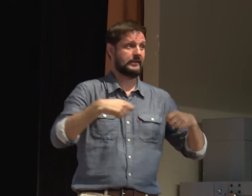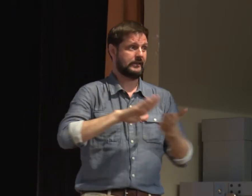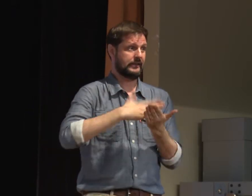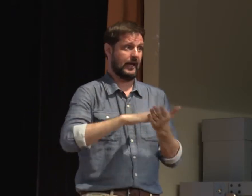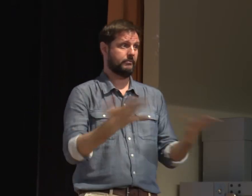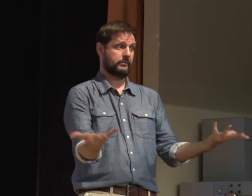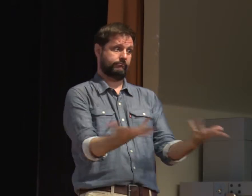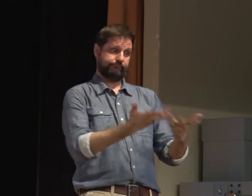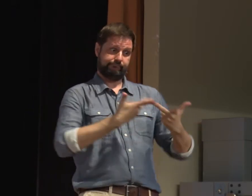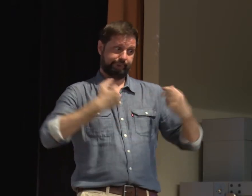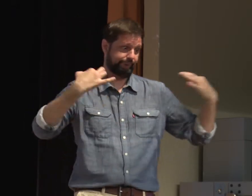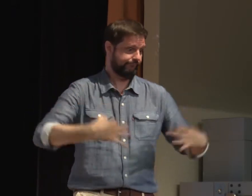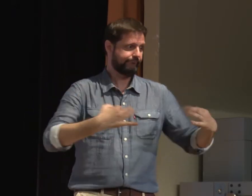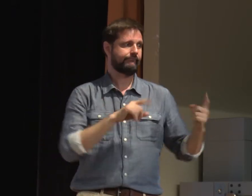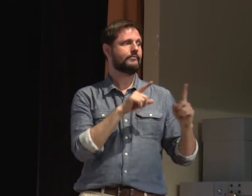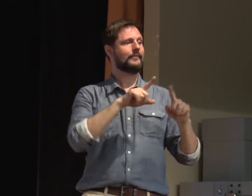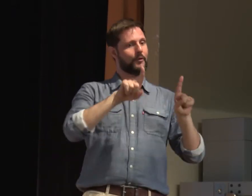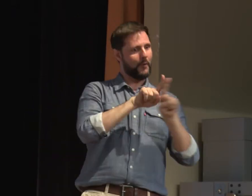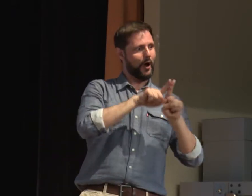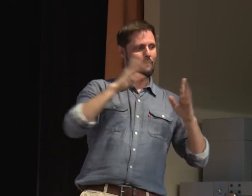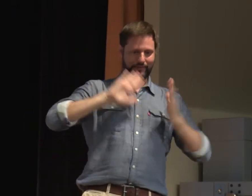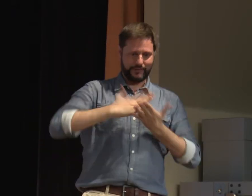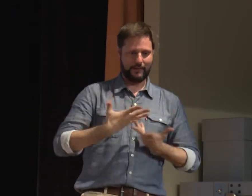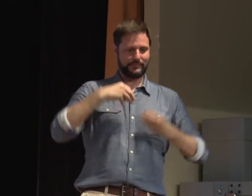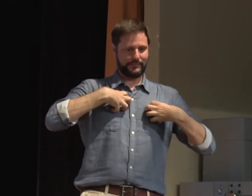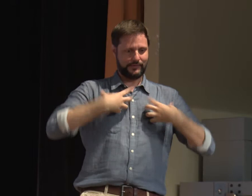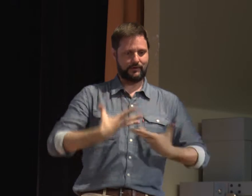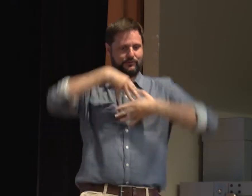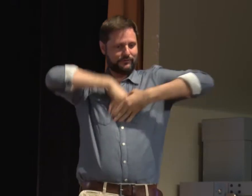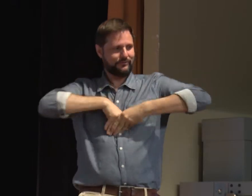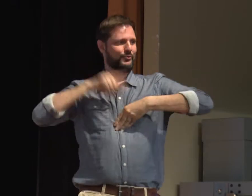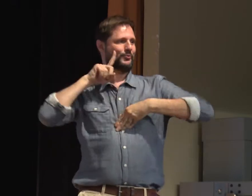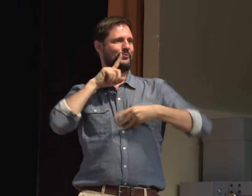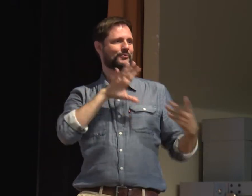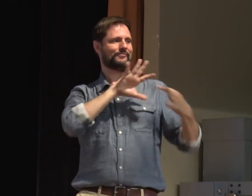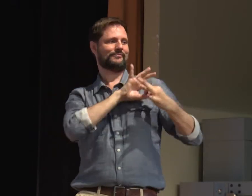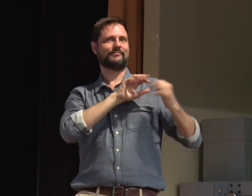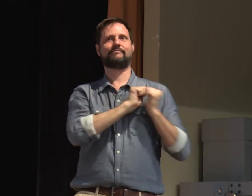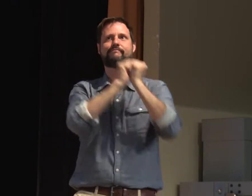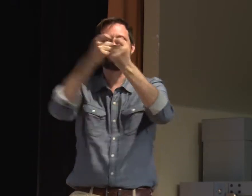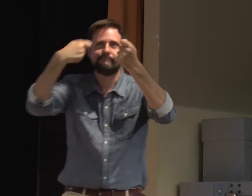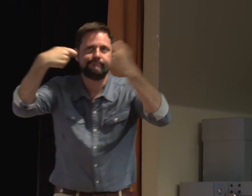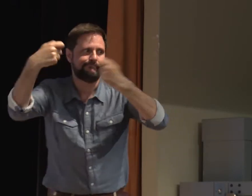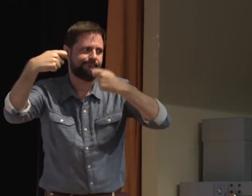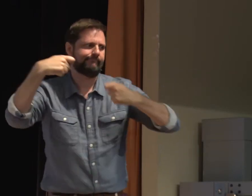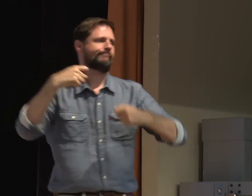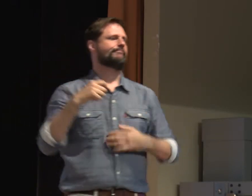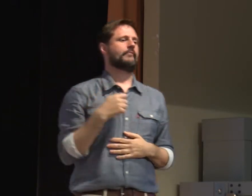não é algo fácil. Temos que ter intérpretes altamente capacitados para que tenham realmente entendimento